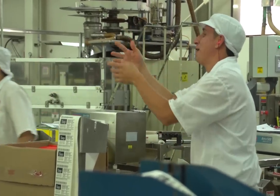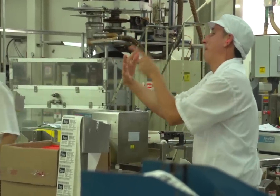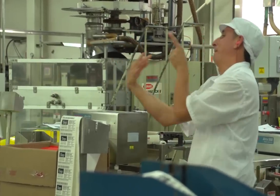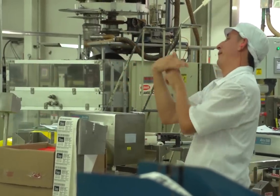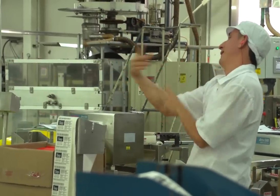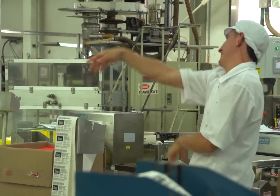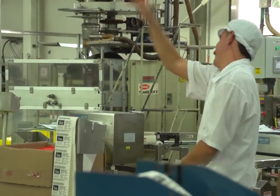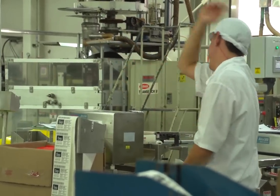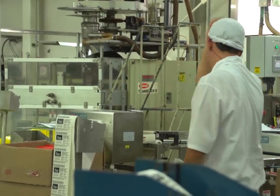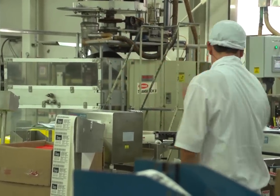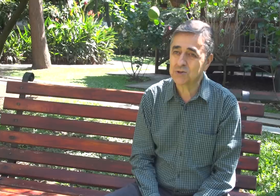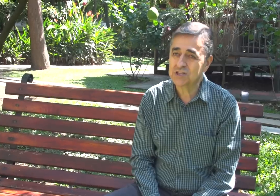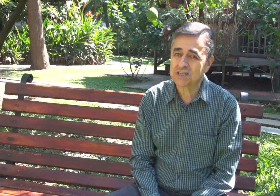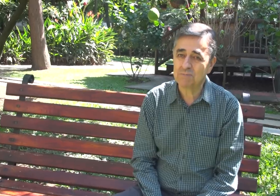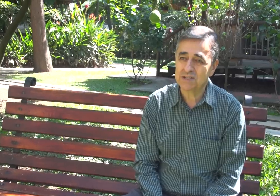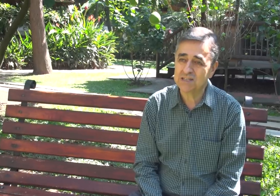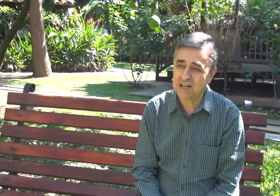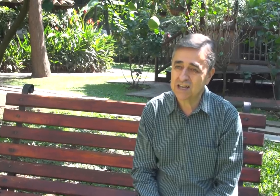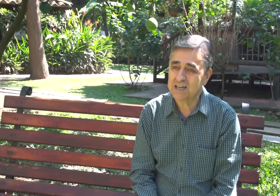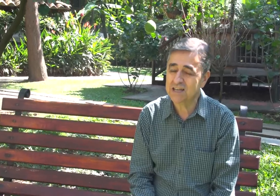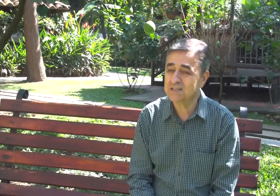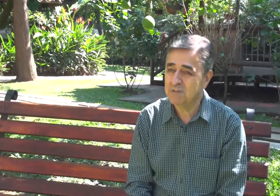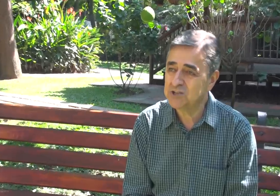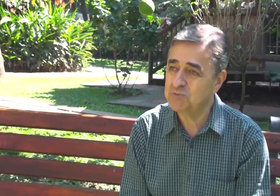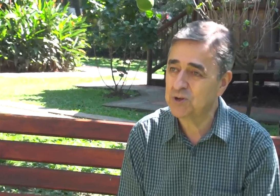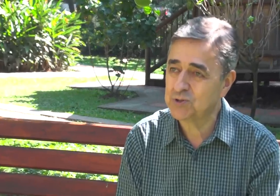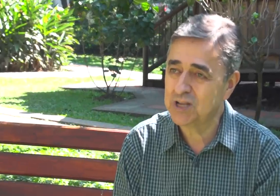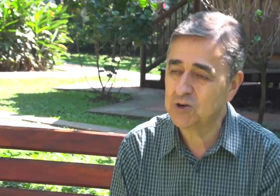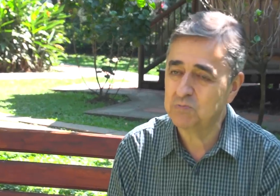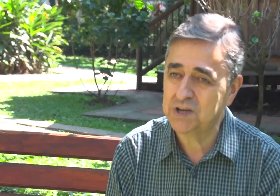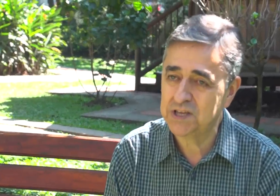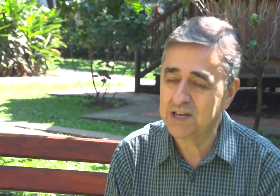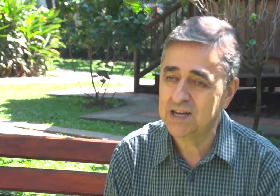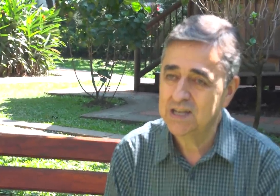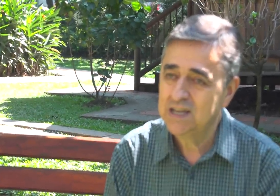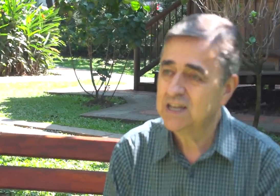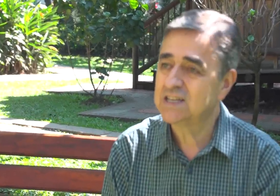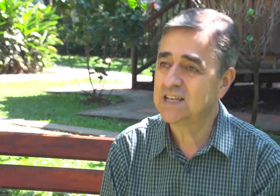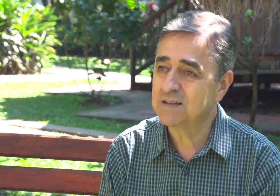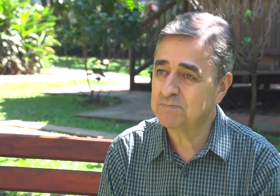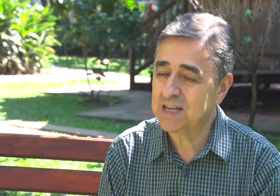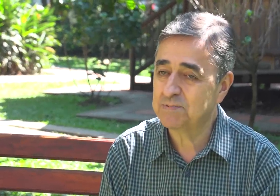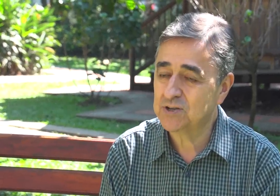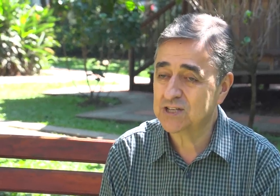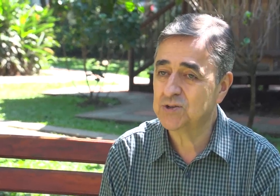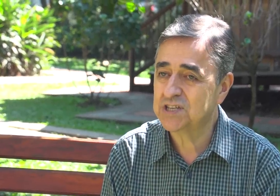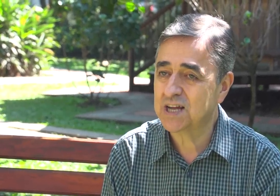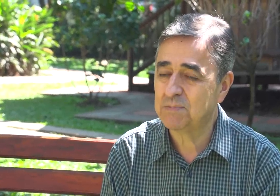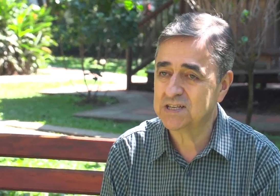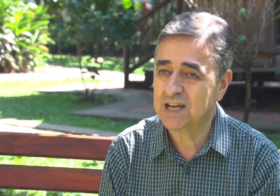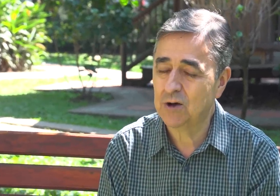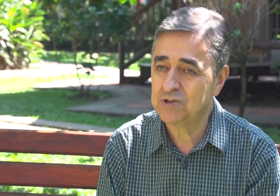El grupo de personas con discapacidad que es más numeroso en la compañía es las personas con discapacidad